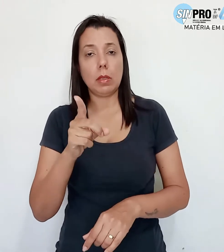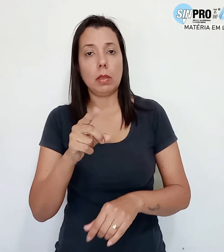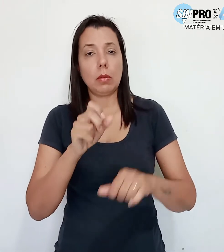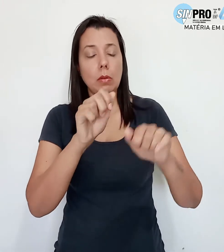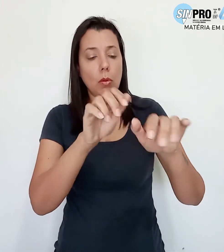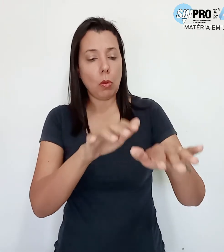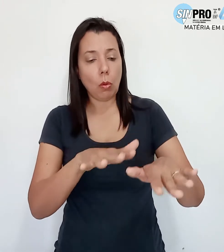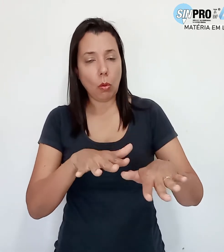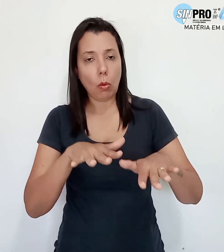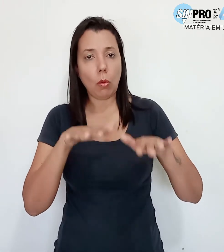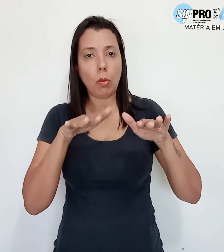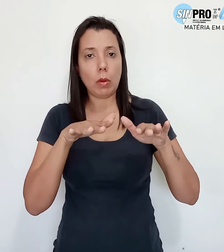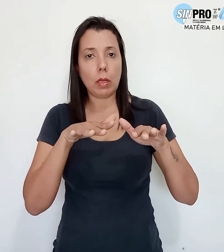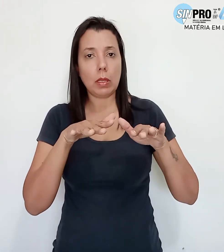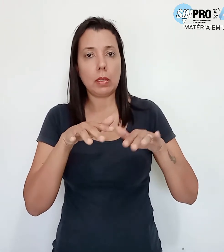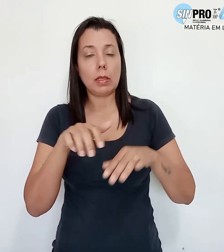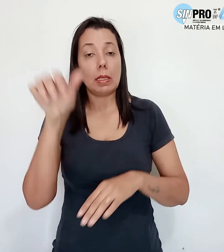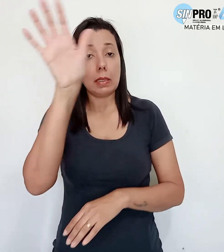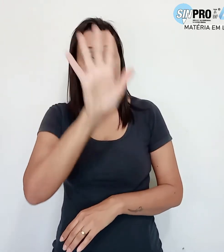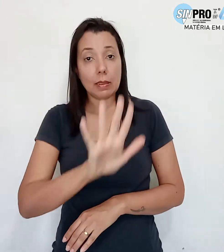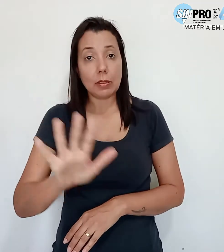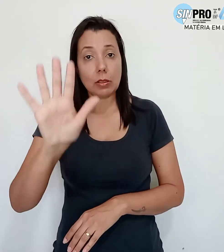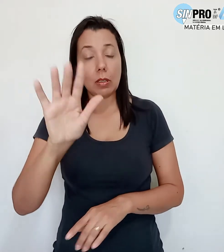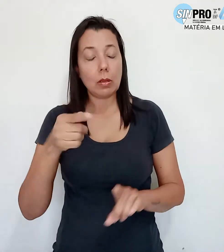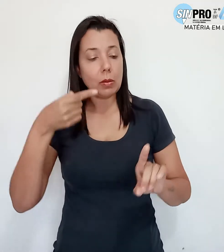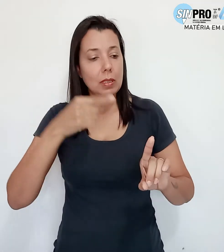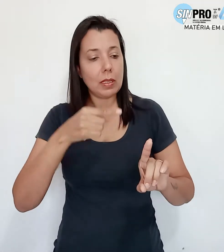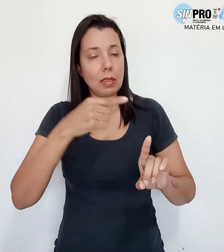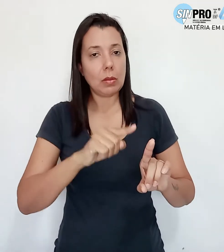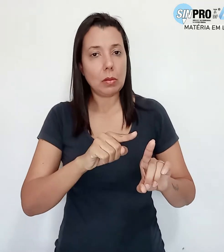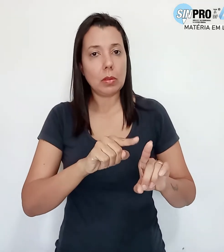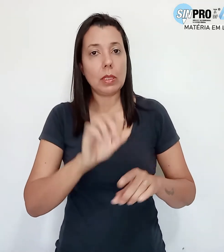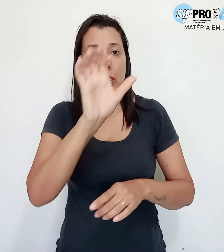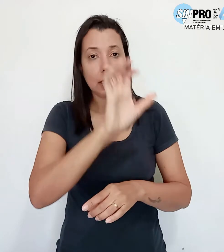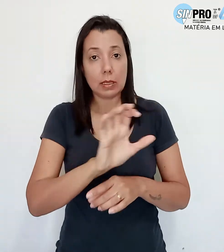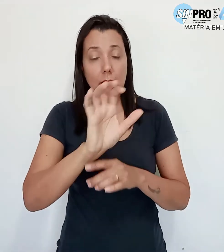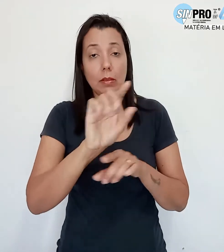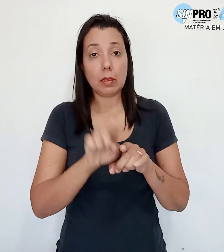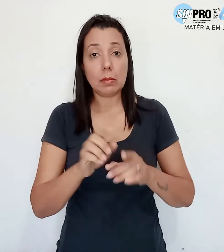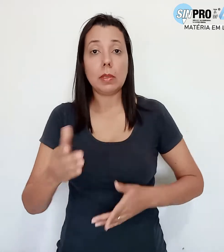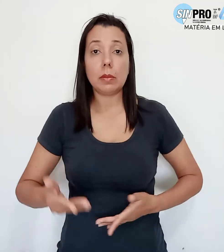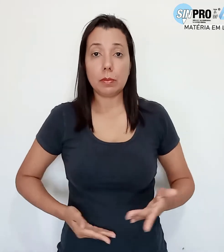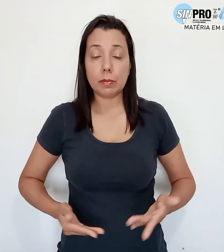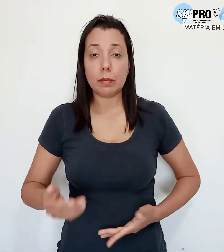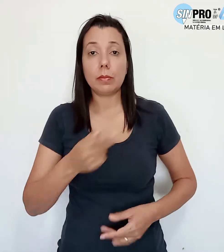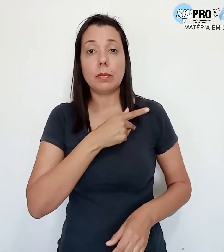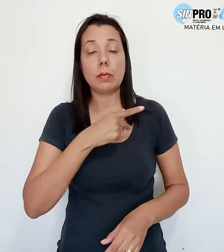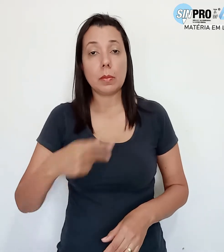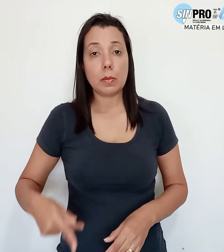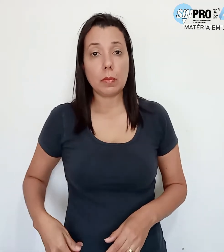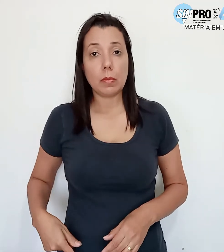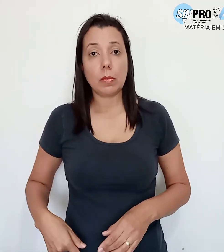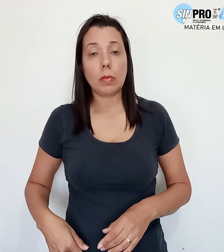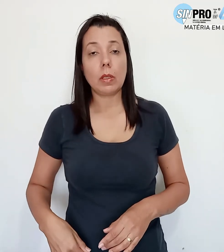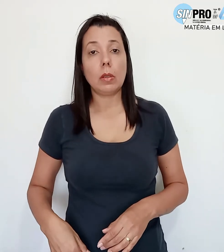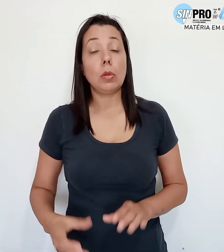ato que compõe a campanha nacional em defesa das estatais e do serviço público, de frente para o